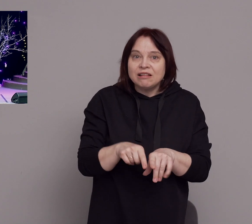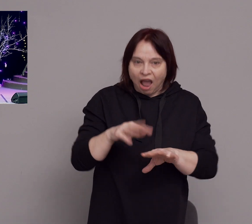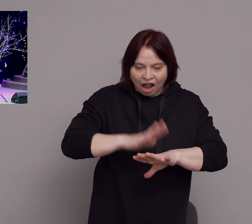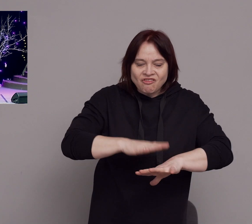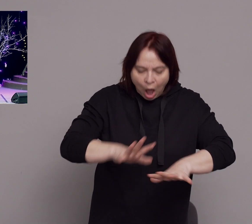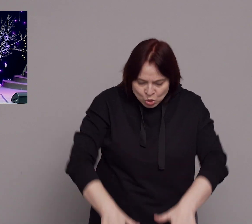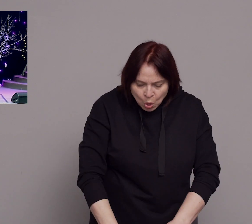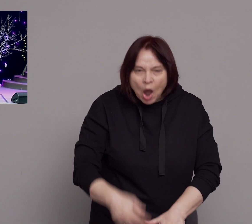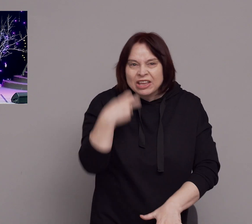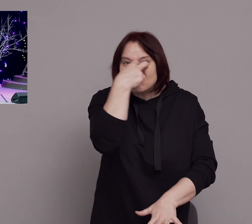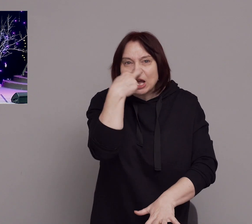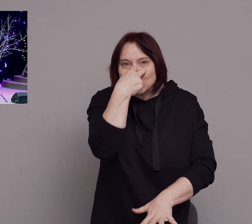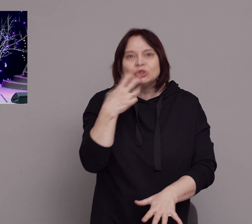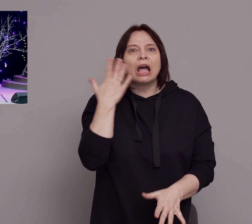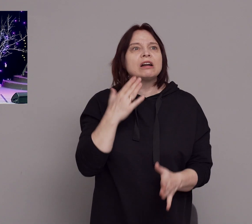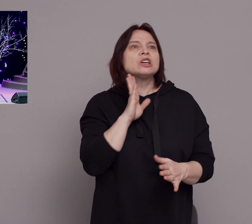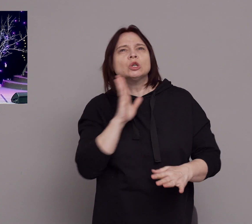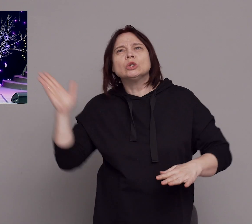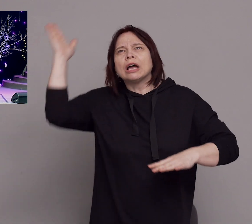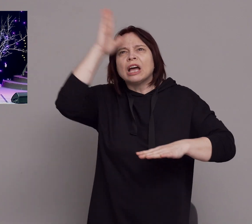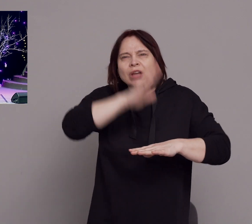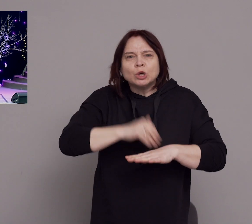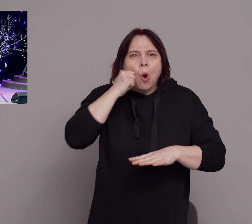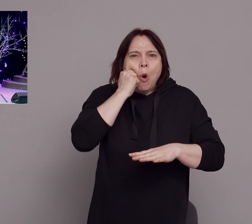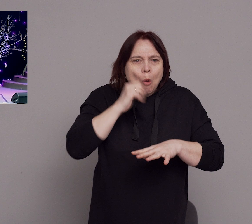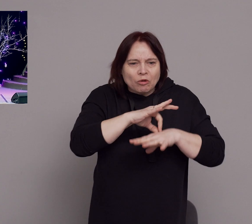мы нуждаемся в том, чтобы Иисус пришел в нашу